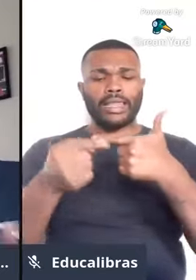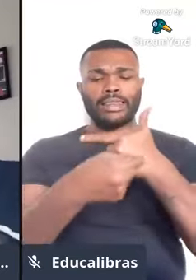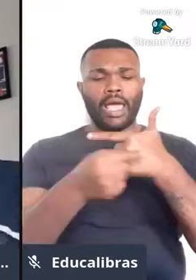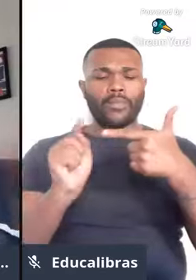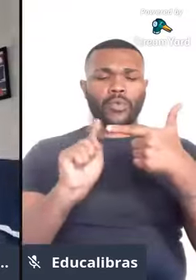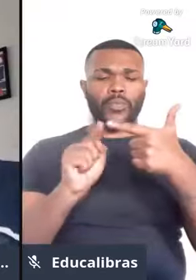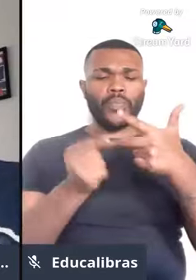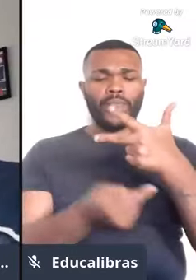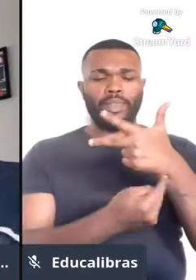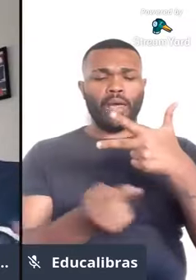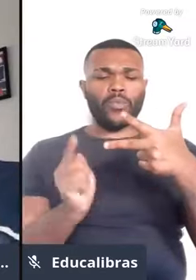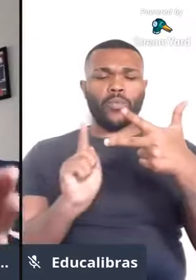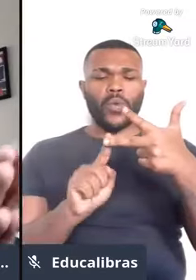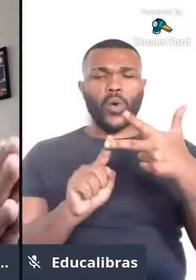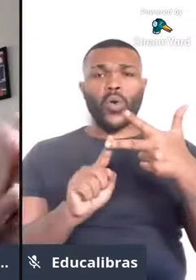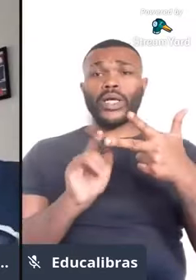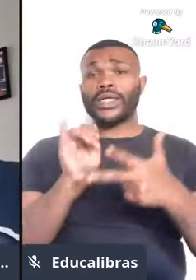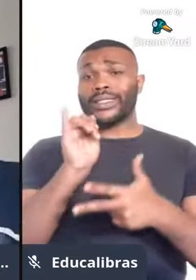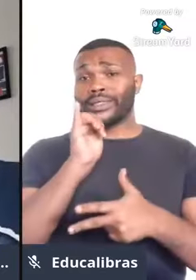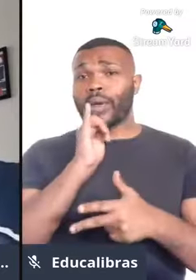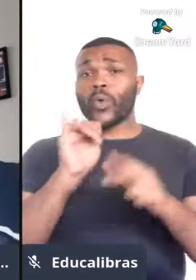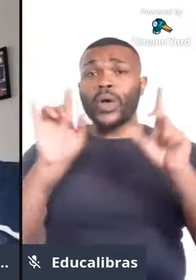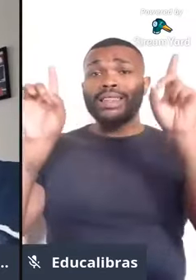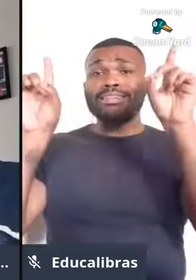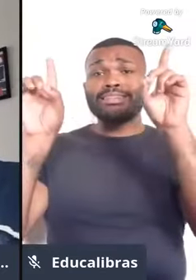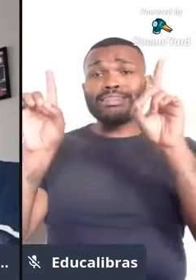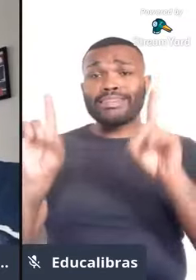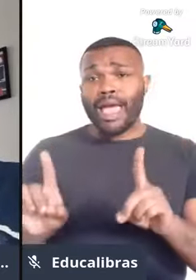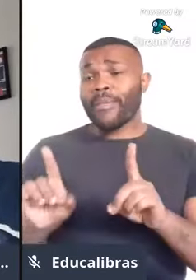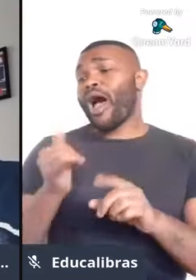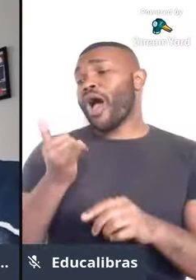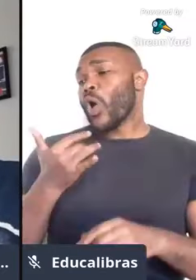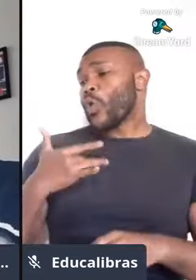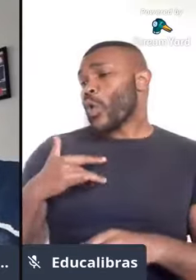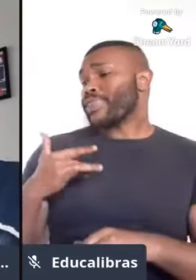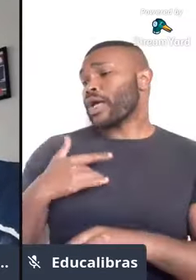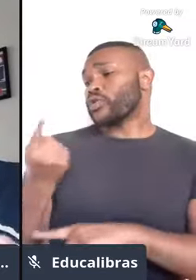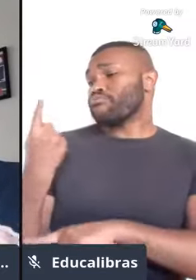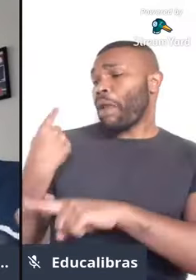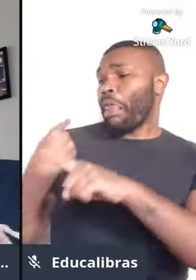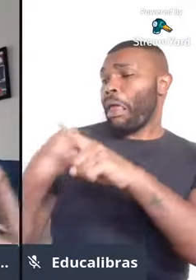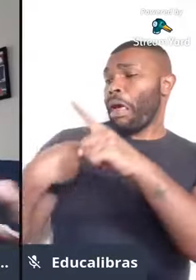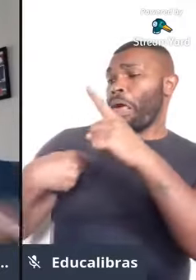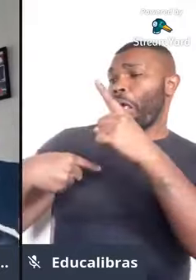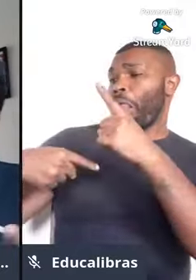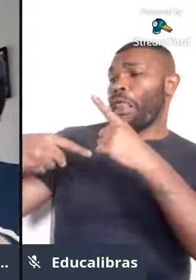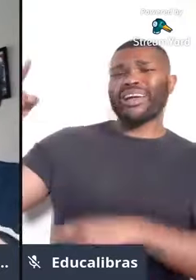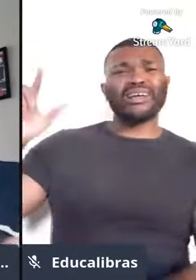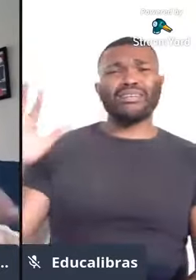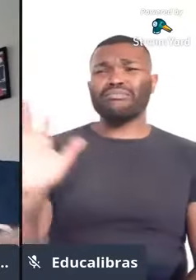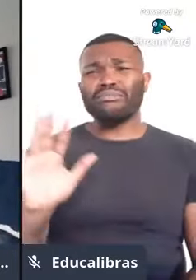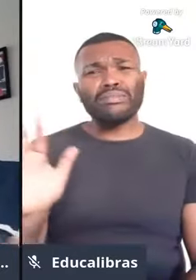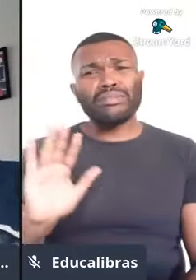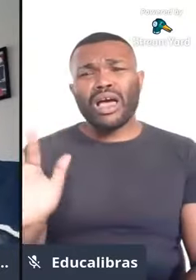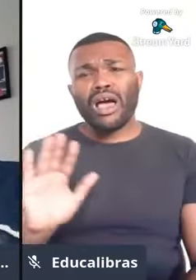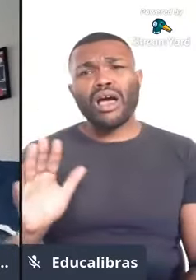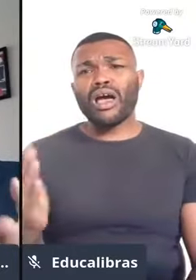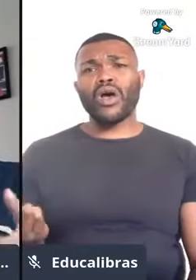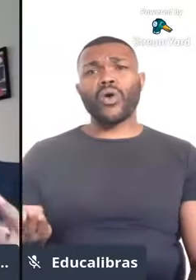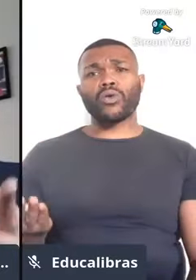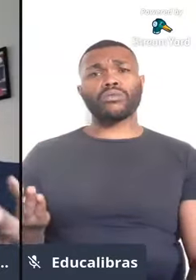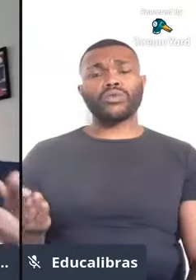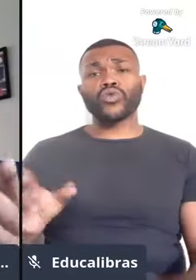tal. Esquecem a questão, não se fala de superação, não se fala de coitadismo, não se fala de capacitismo, não se fala de nada